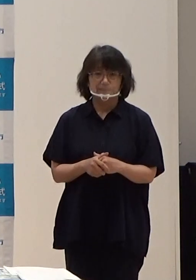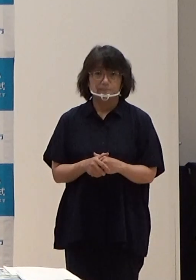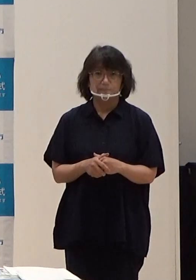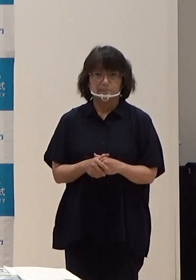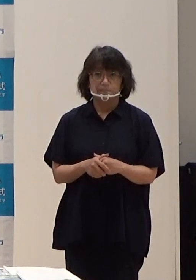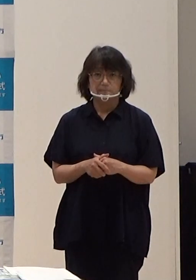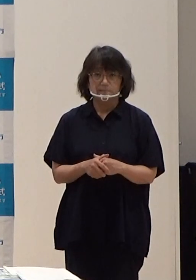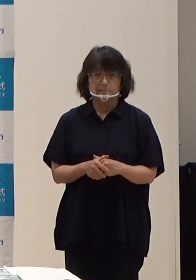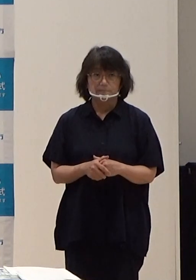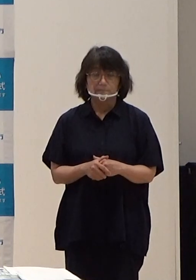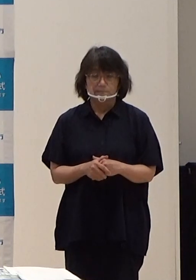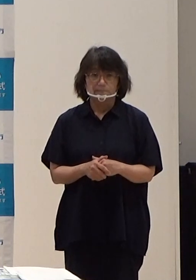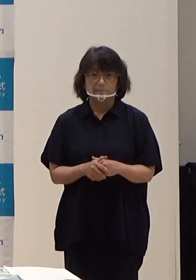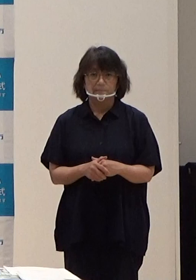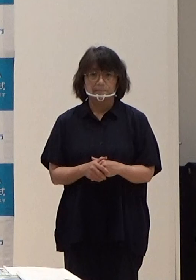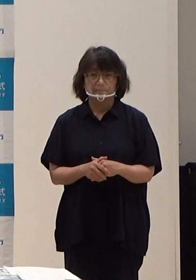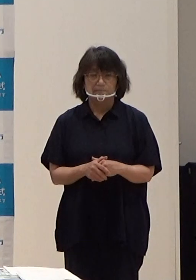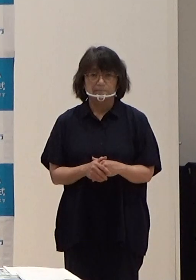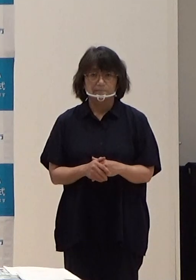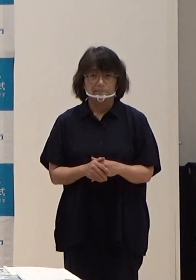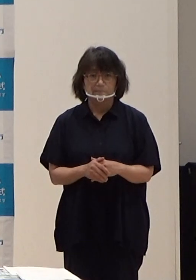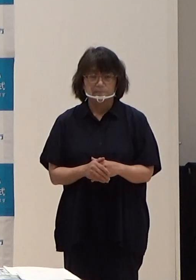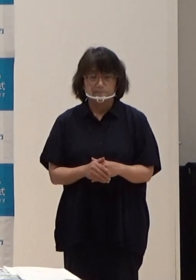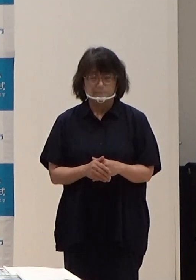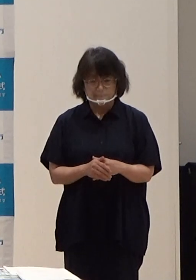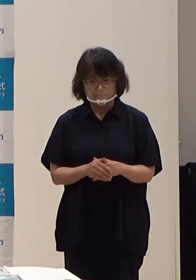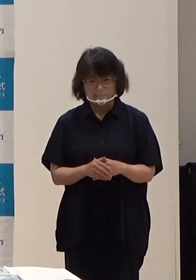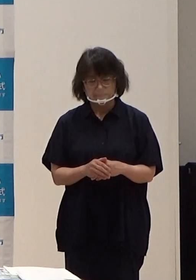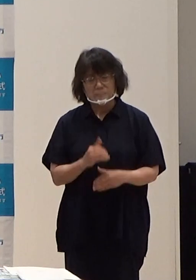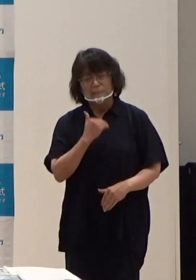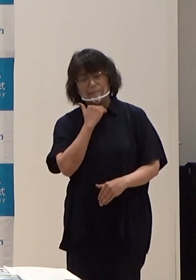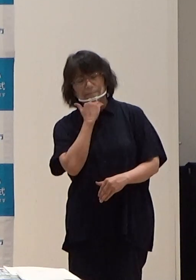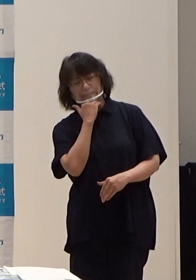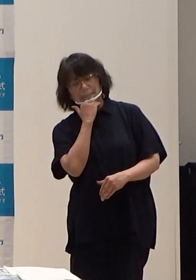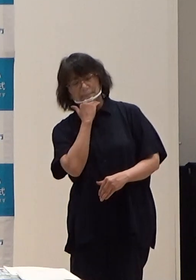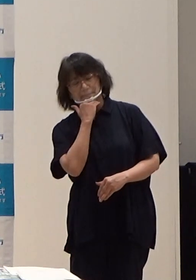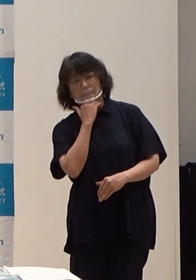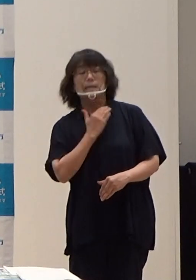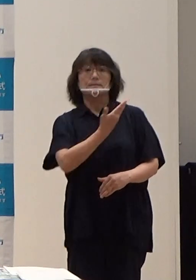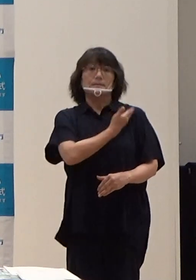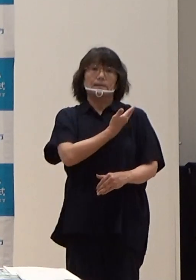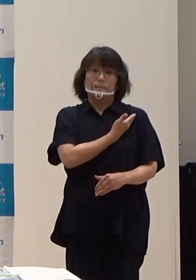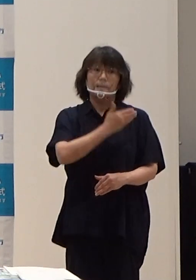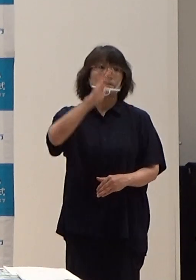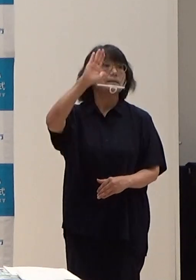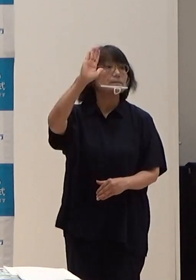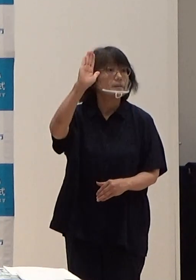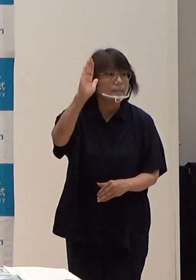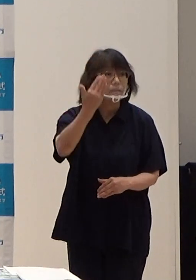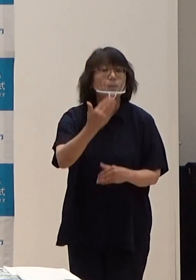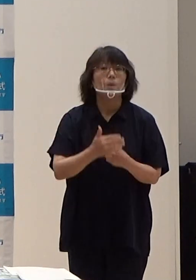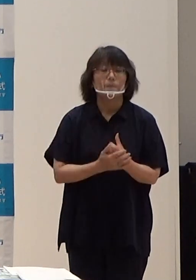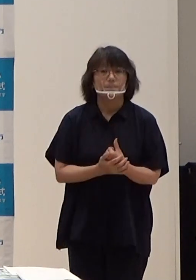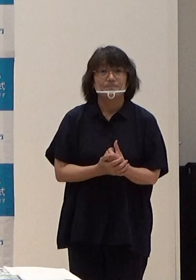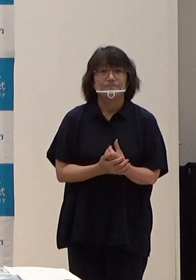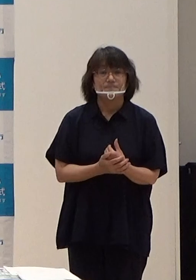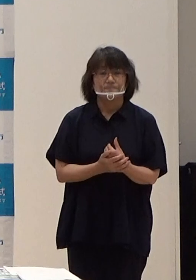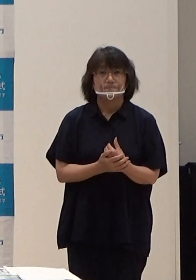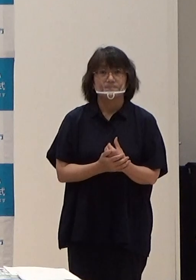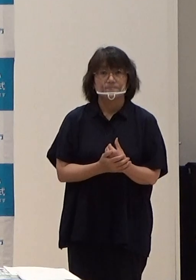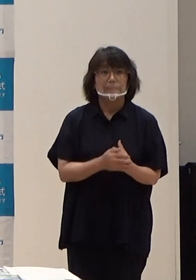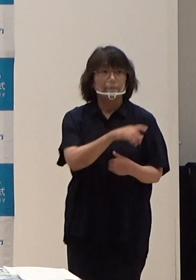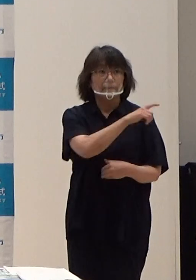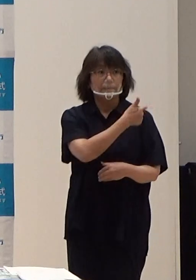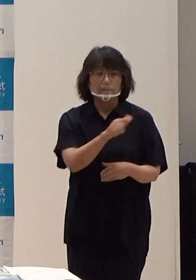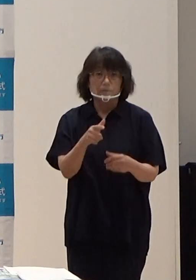じっと待ってる待つのもあれな待たざるを得ないところありますけれども、検討状況をですね常に打診し